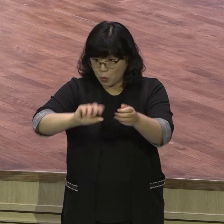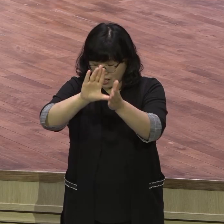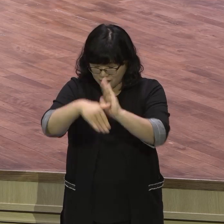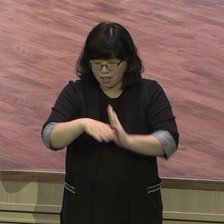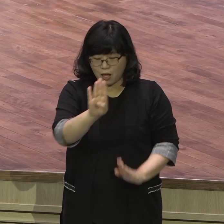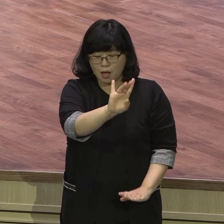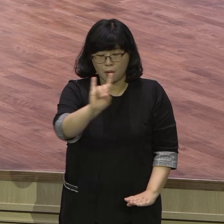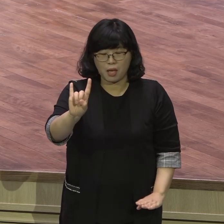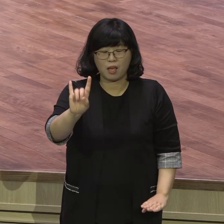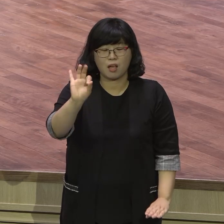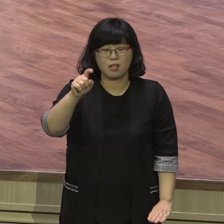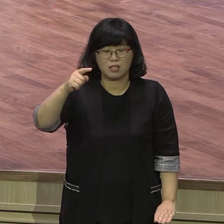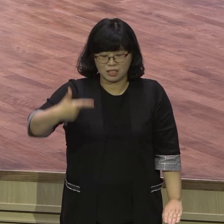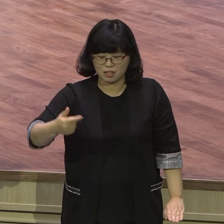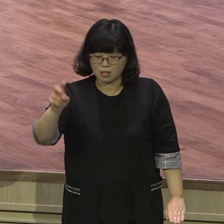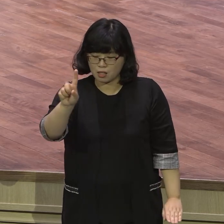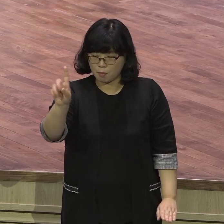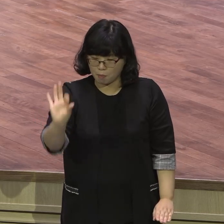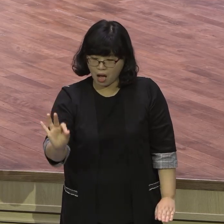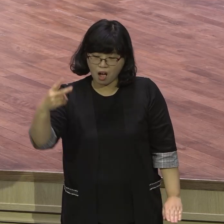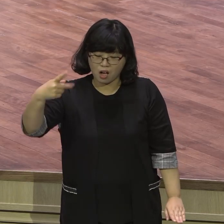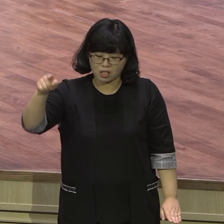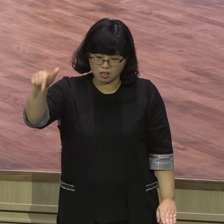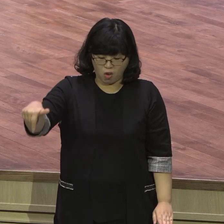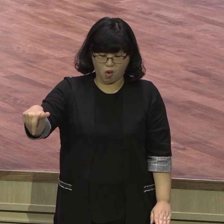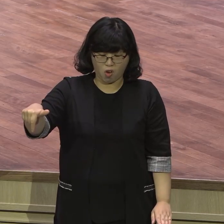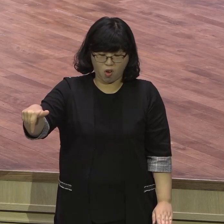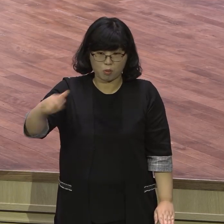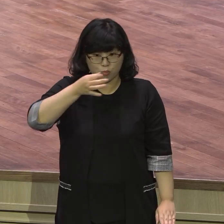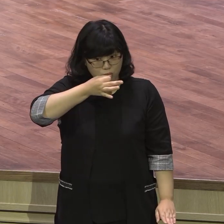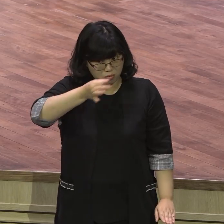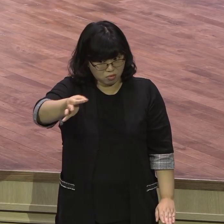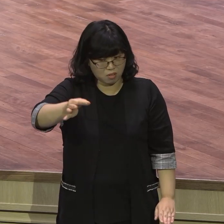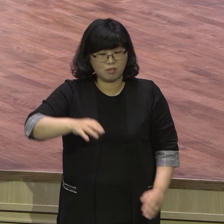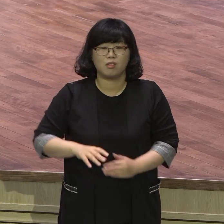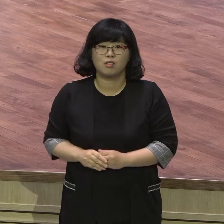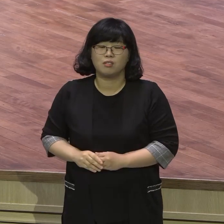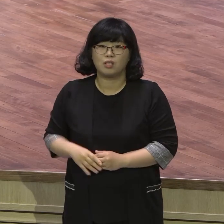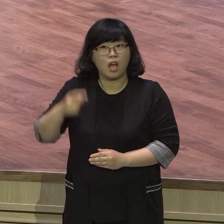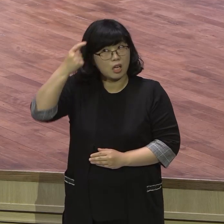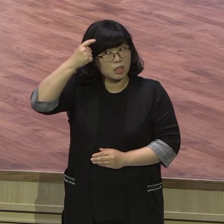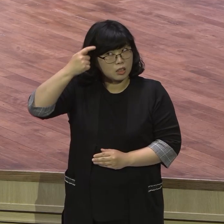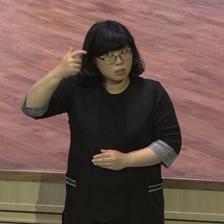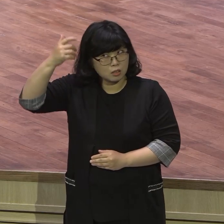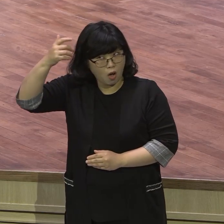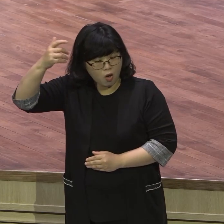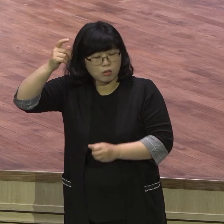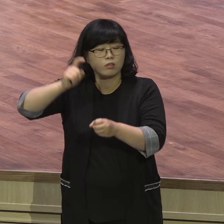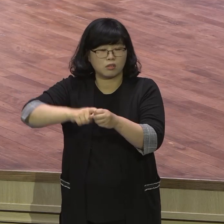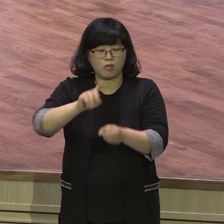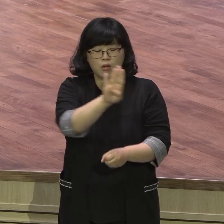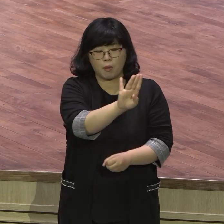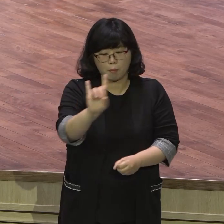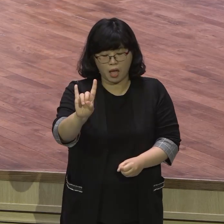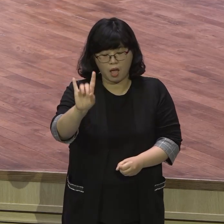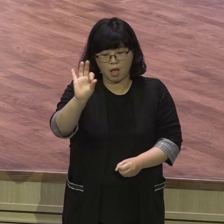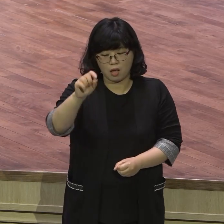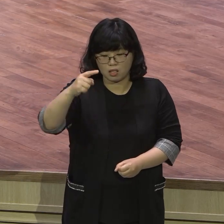영적인 삶에 있을 수도 변망덕한 삶을 사는 사람이 있습니다. 그